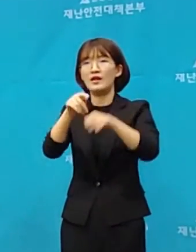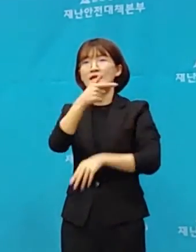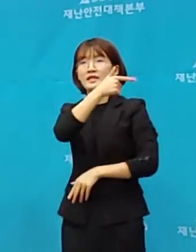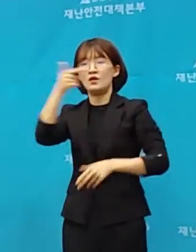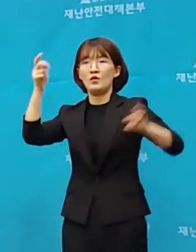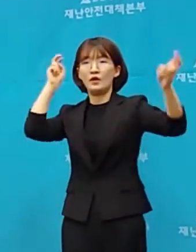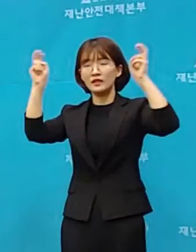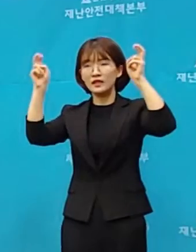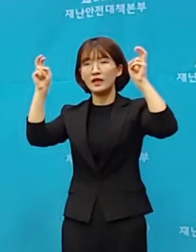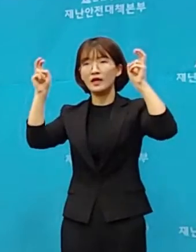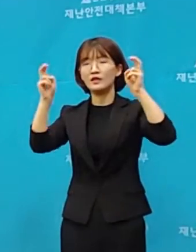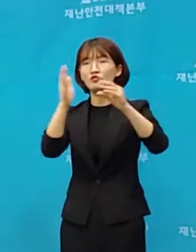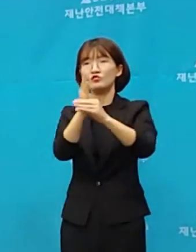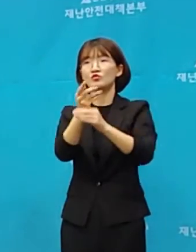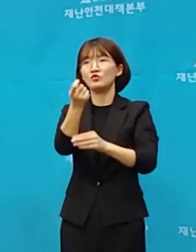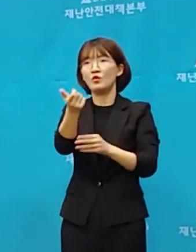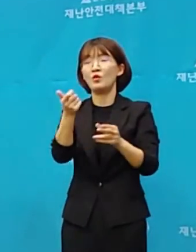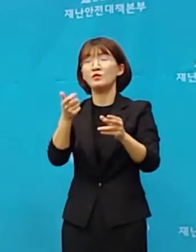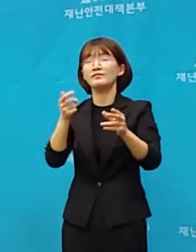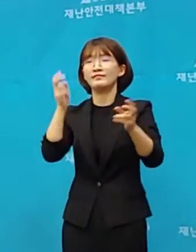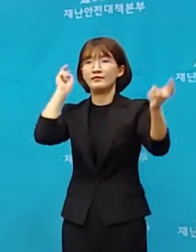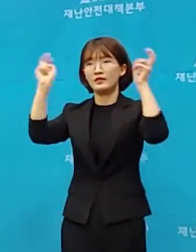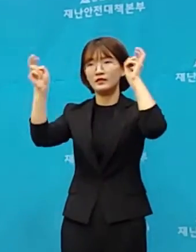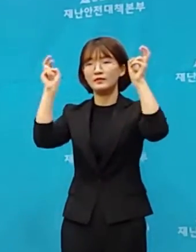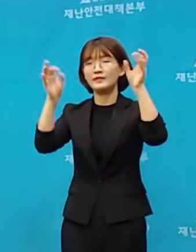중소기업, 전통시장, 대형